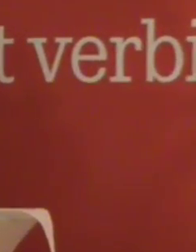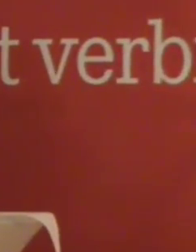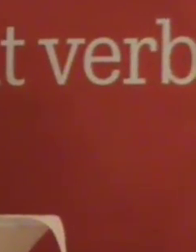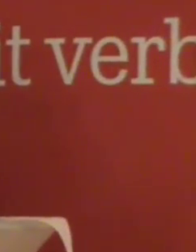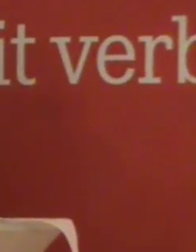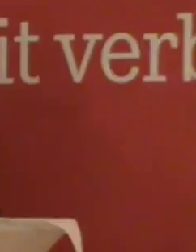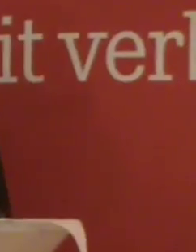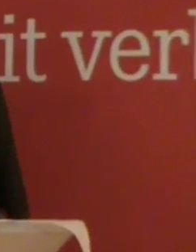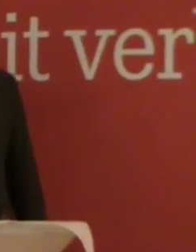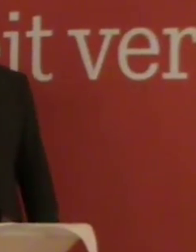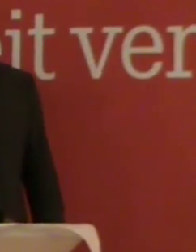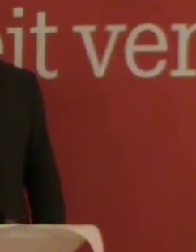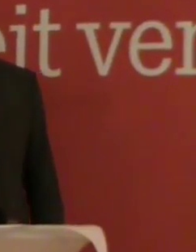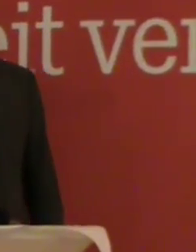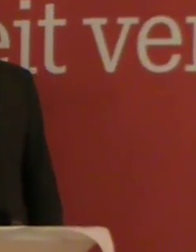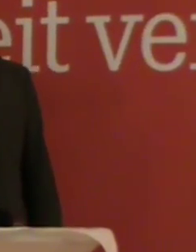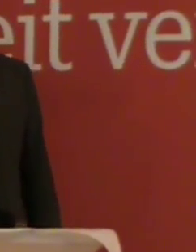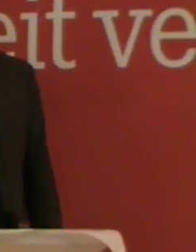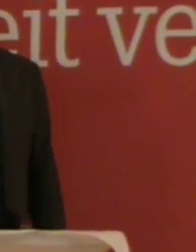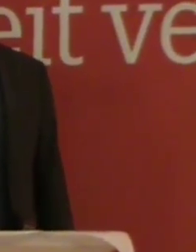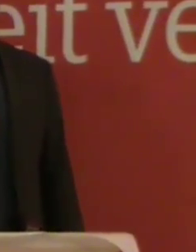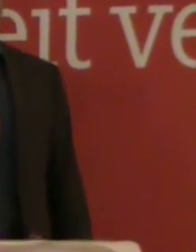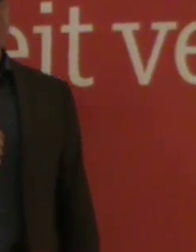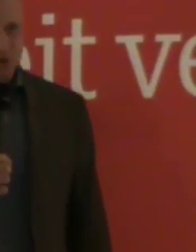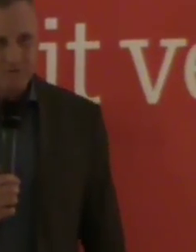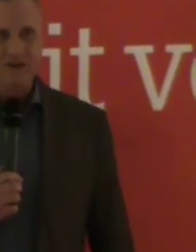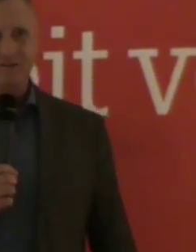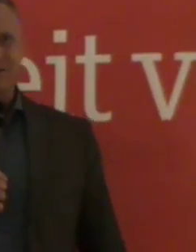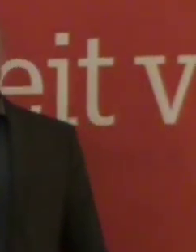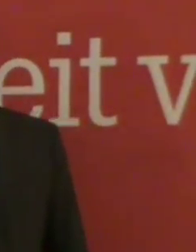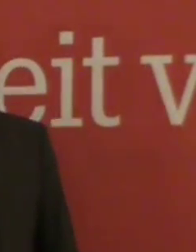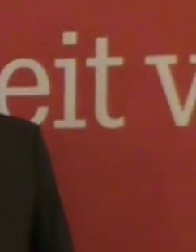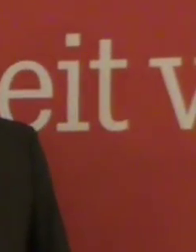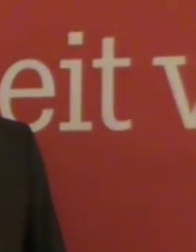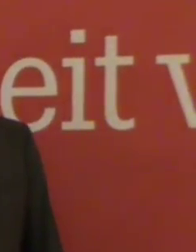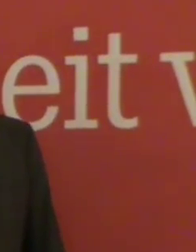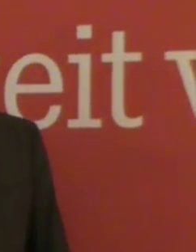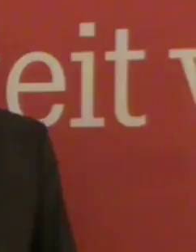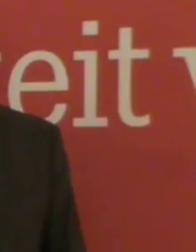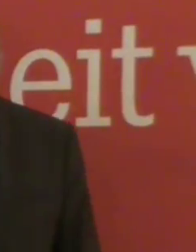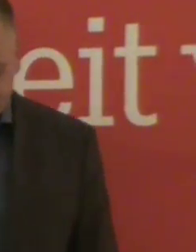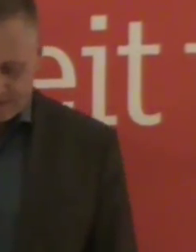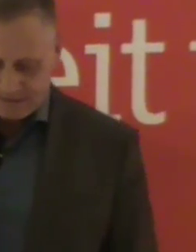Amt des Bundespräsidenten heute Abend hier ist. Herzlich willkommen, Christoph Butterbeck.